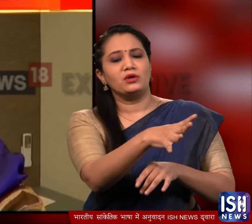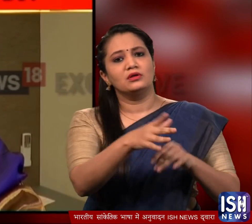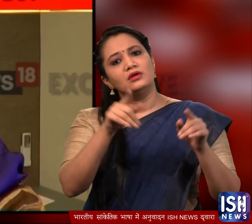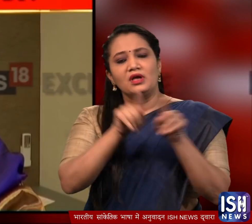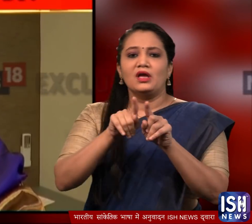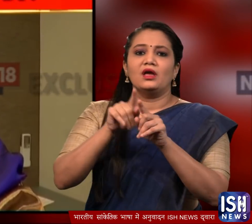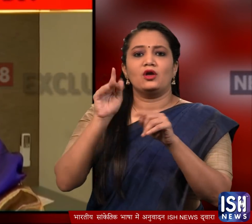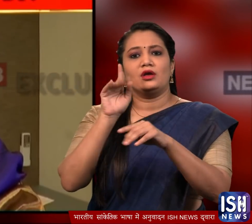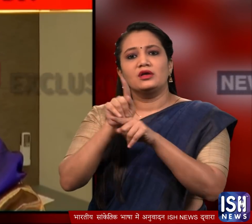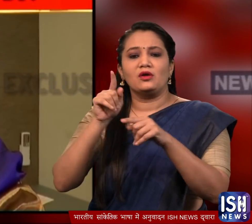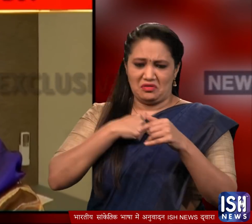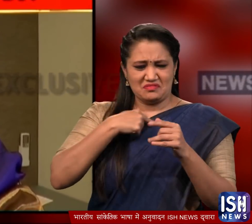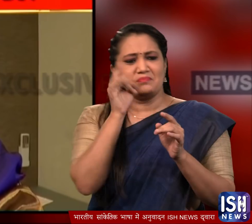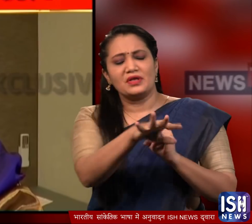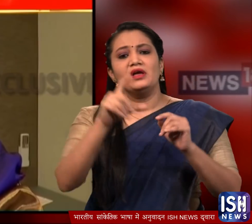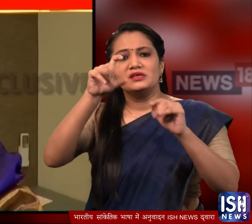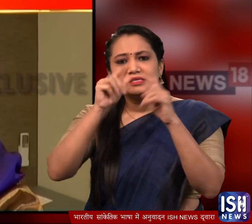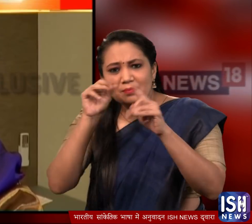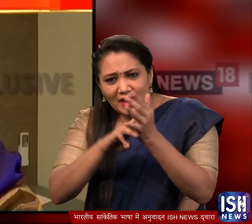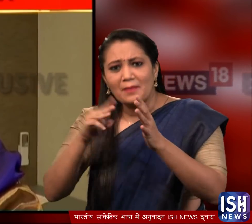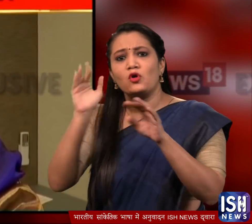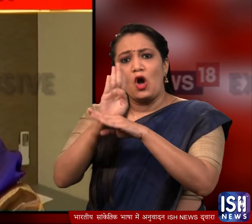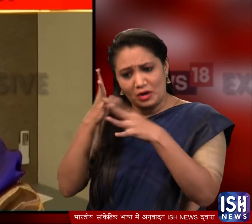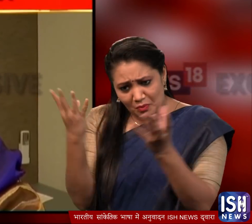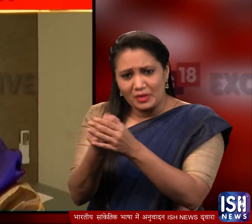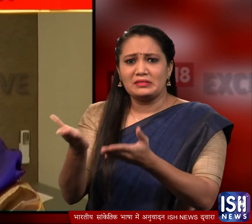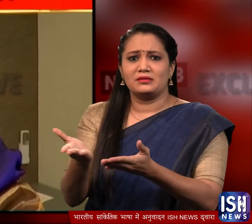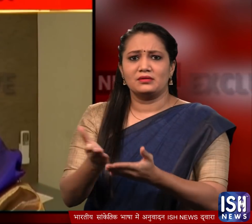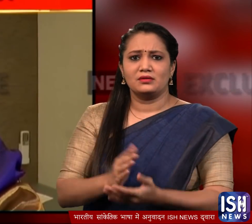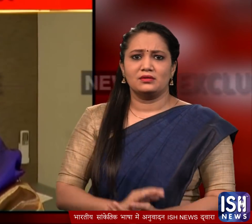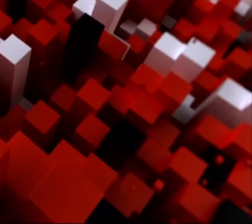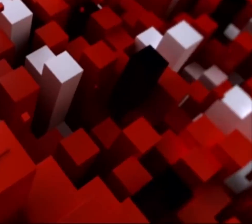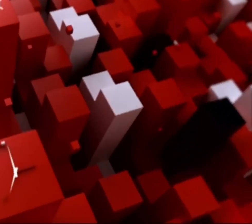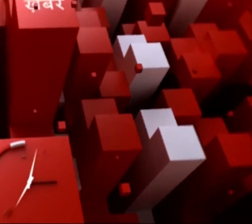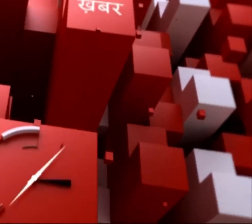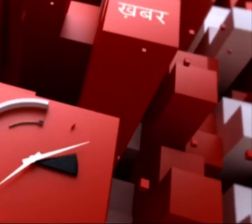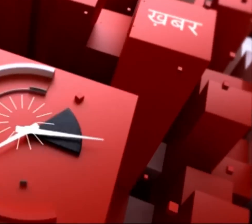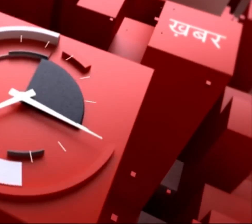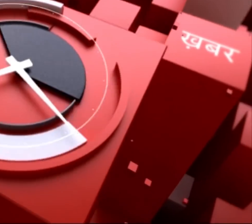गाय जो है वो लात मार करके कहती है कि सीपीएम और कांग्रेस के साथ चुनाव लड़ेगी।